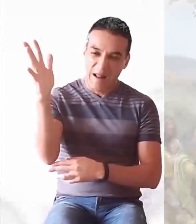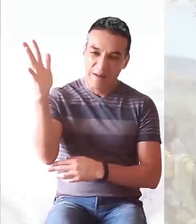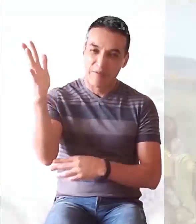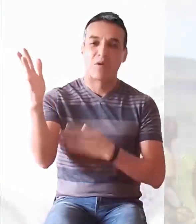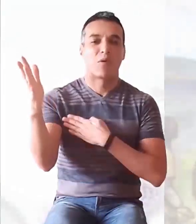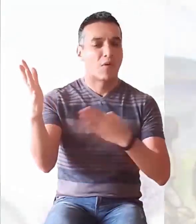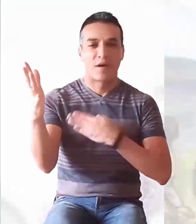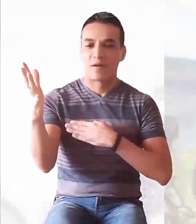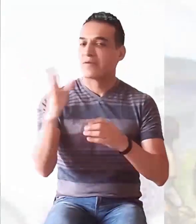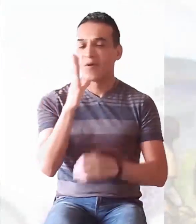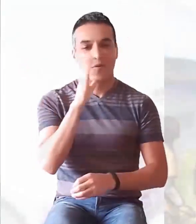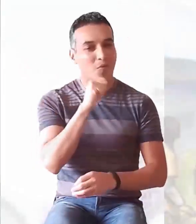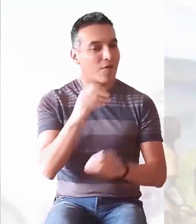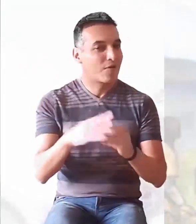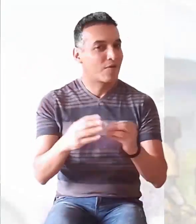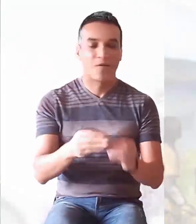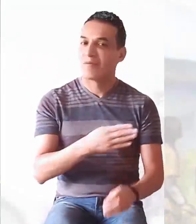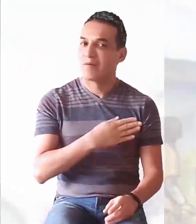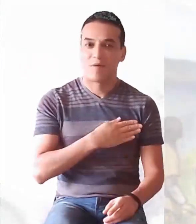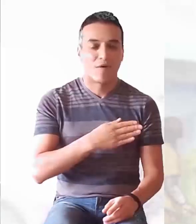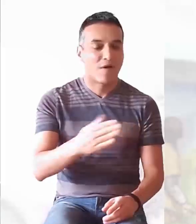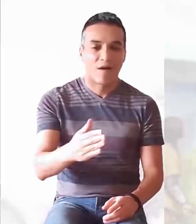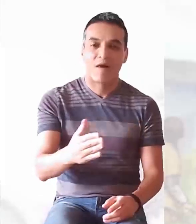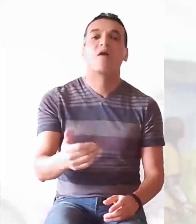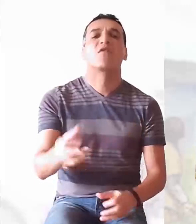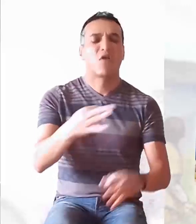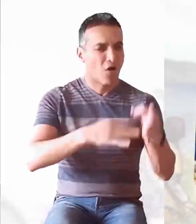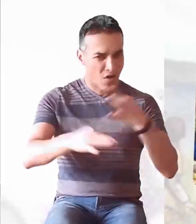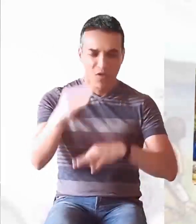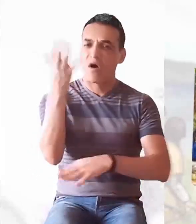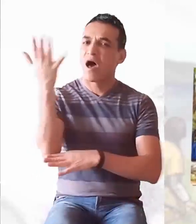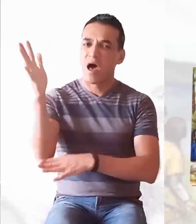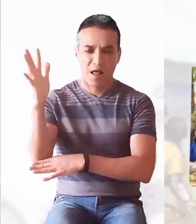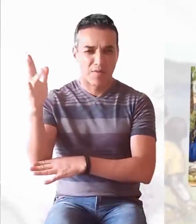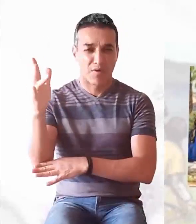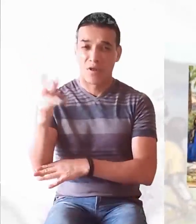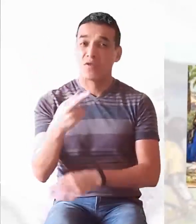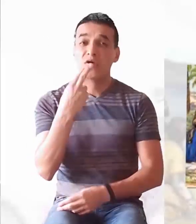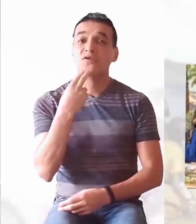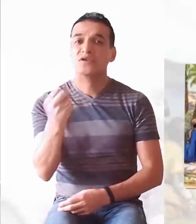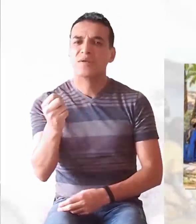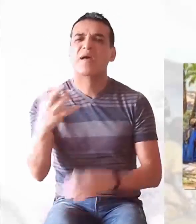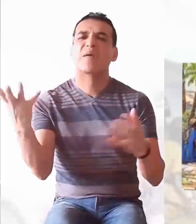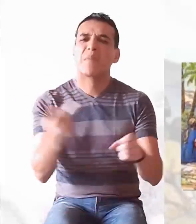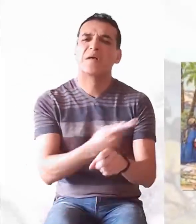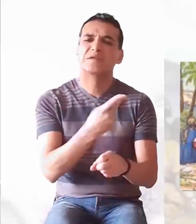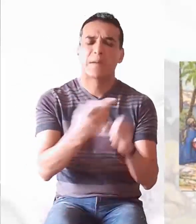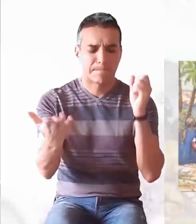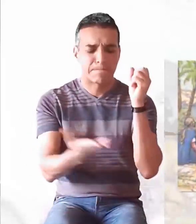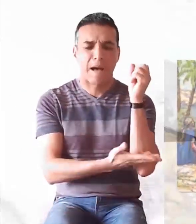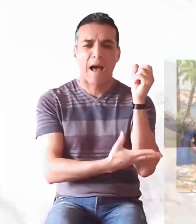buenos. Todo árbol que no produce frutos buenos es cortado y arrojado al